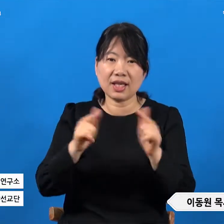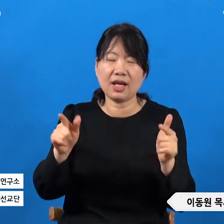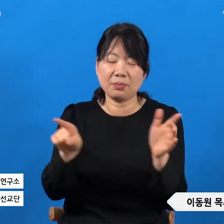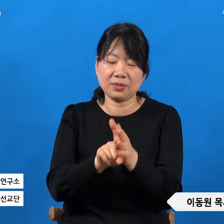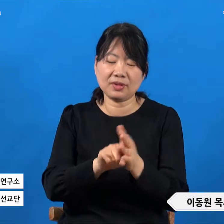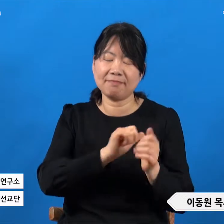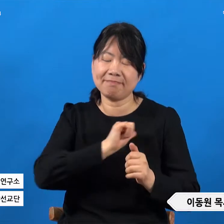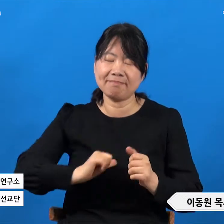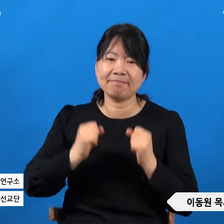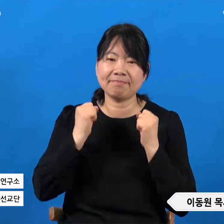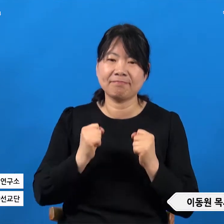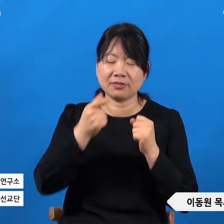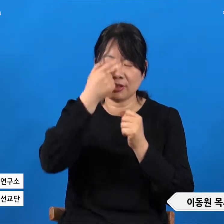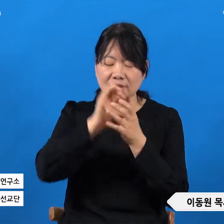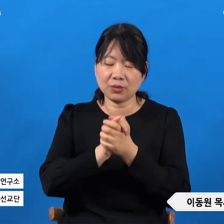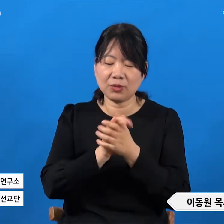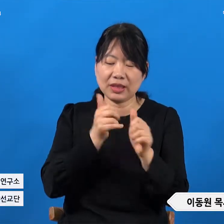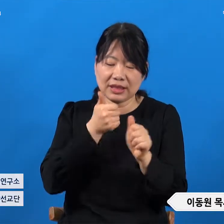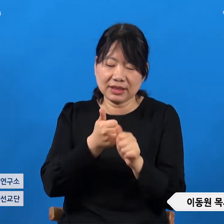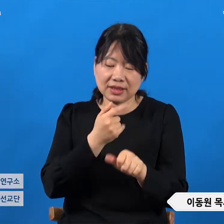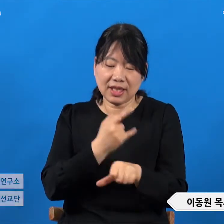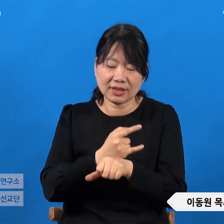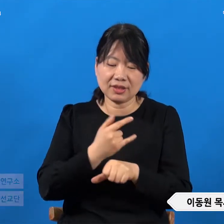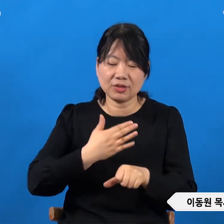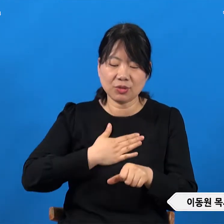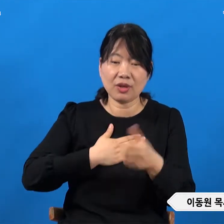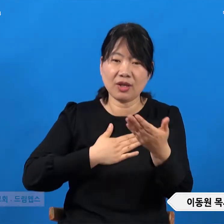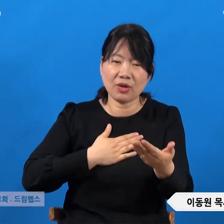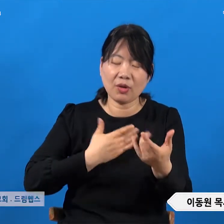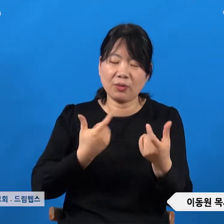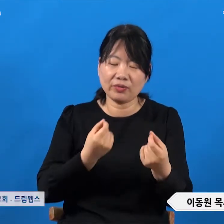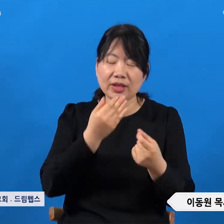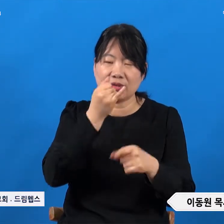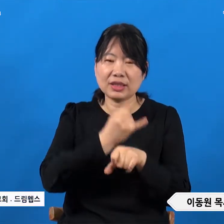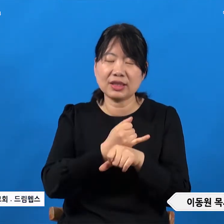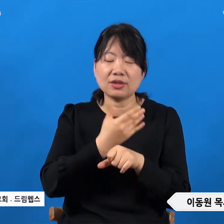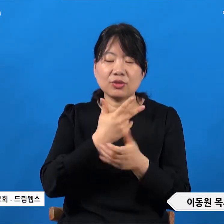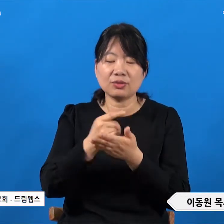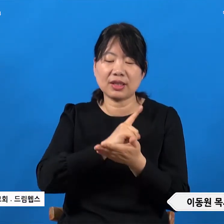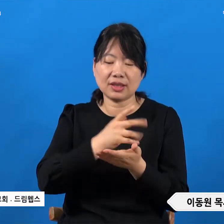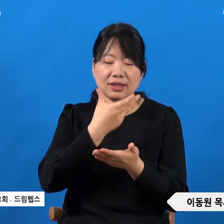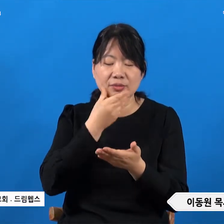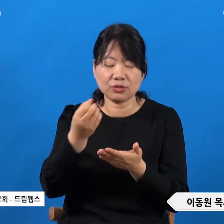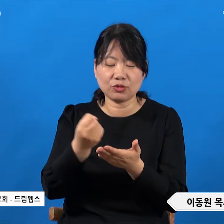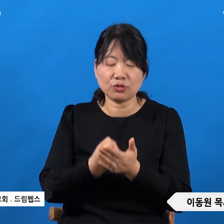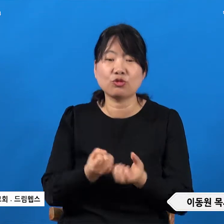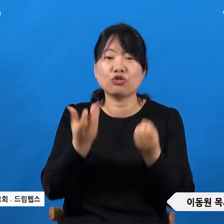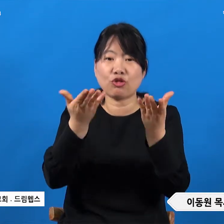믿음으로 버티고 기도로 승리하는 저와 여러분이 될 수 있기를 주의 이름으로 축원합니다.